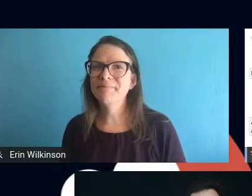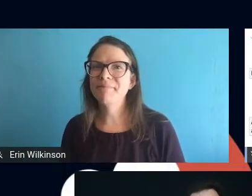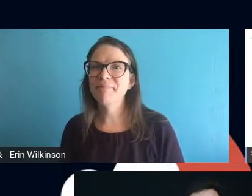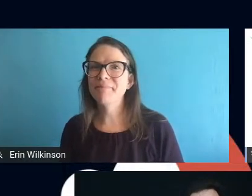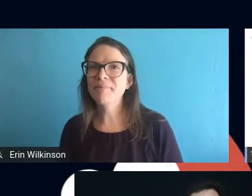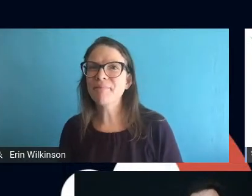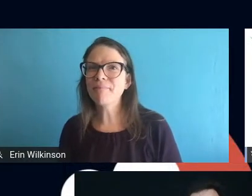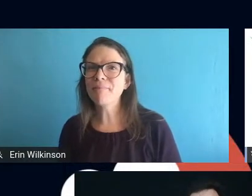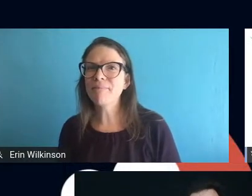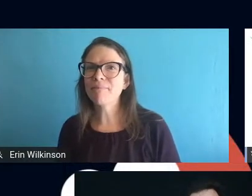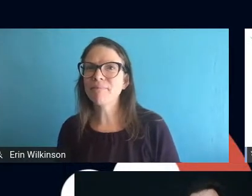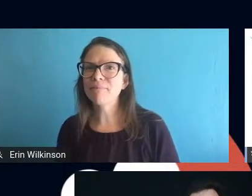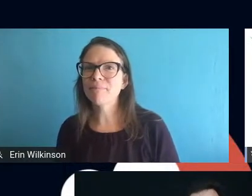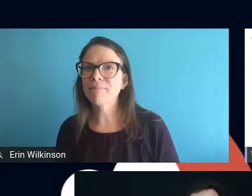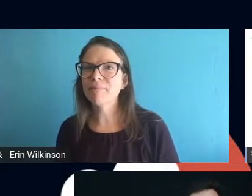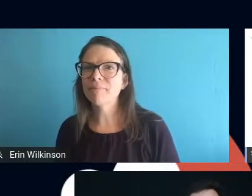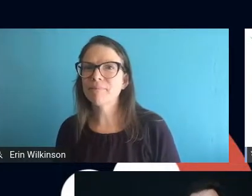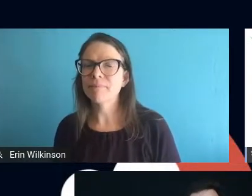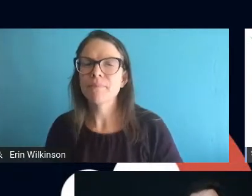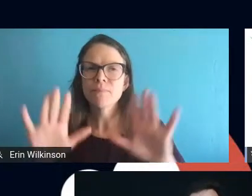Pode passar, por favor.